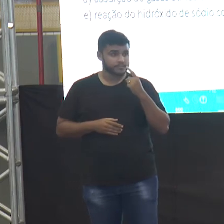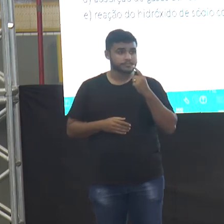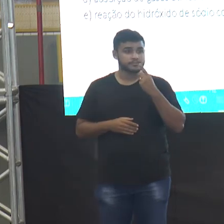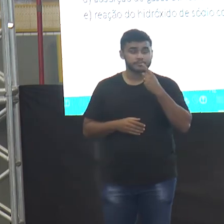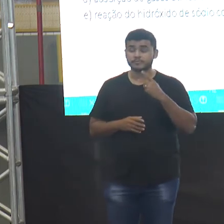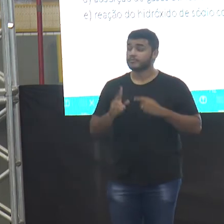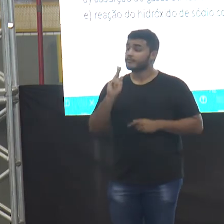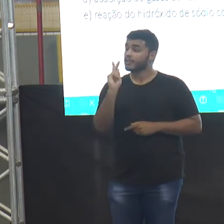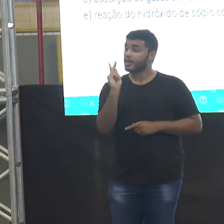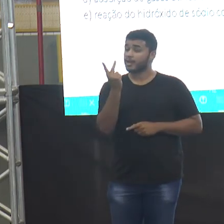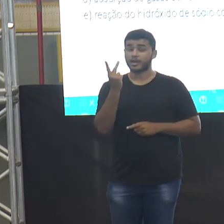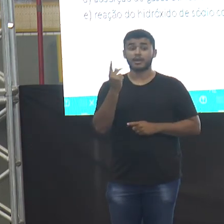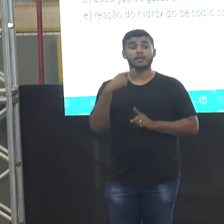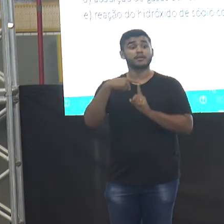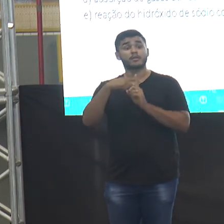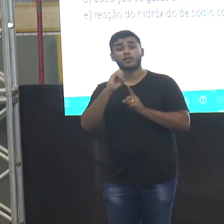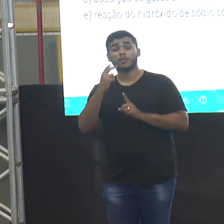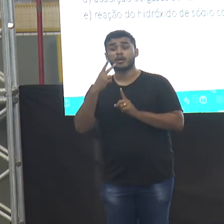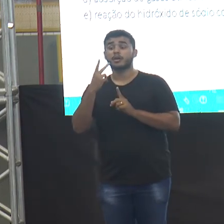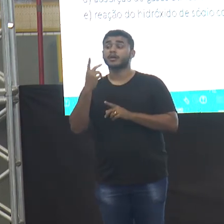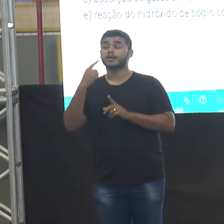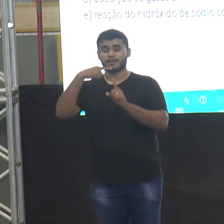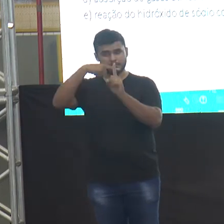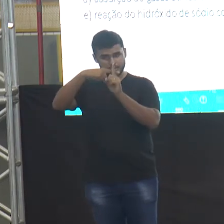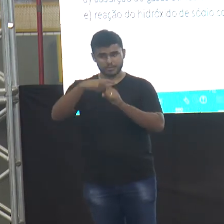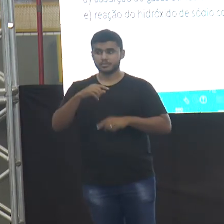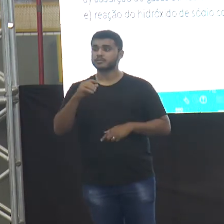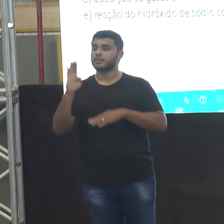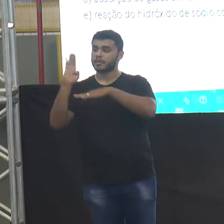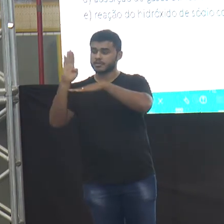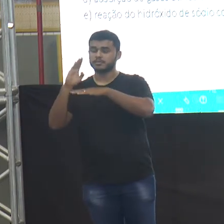H+ ou H-. E a base?